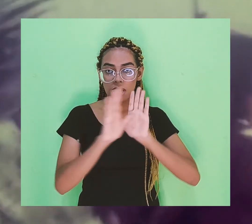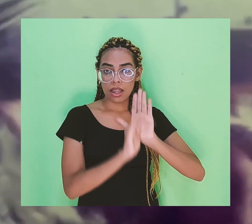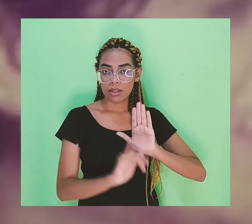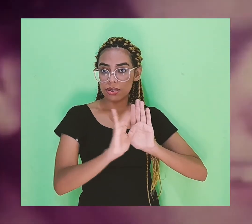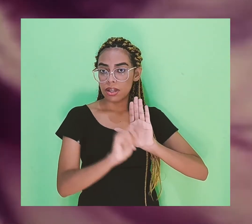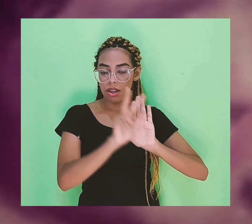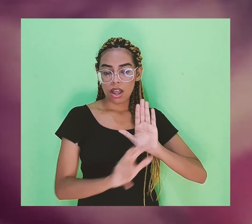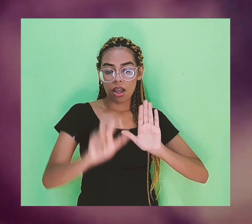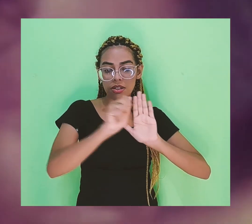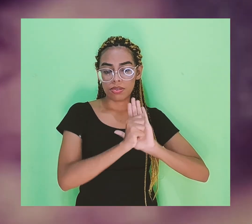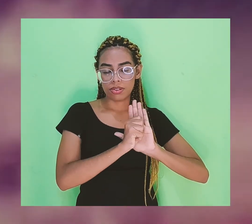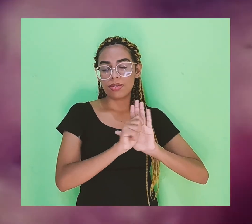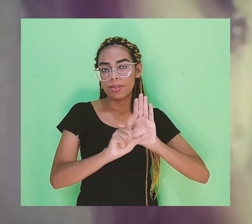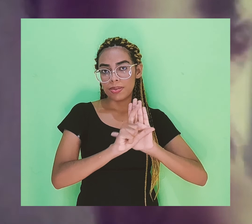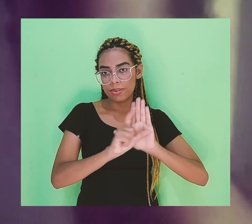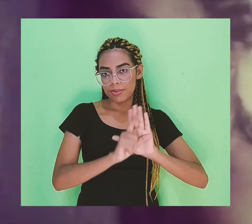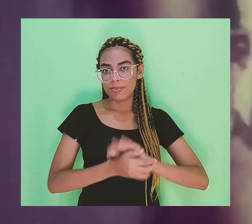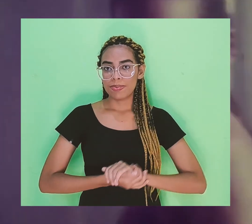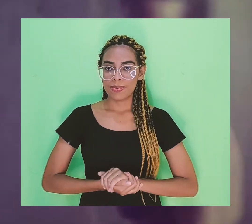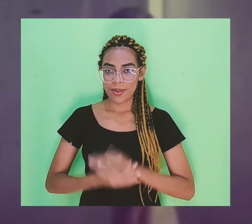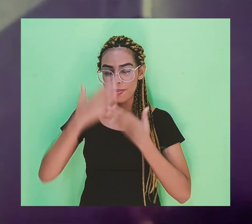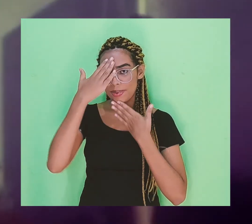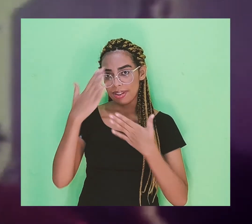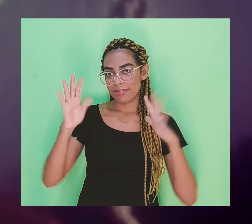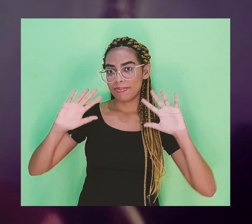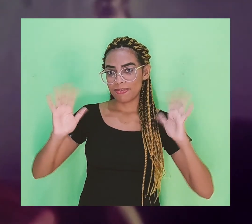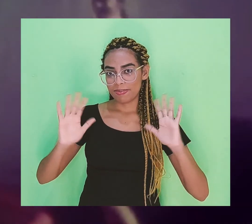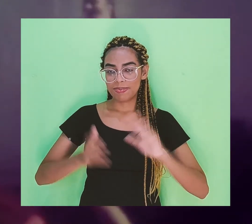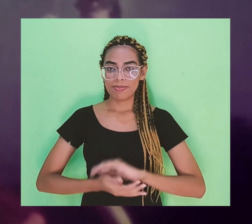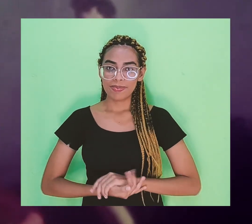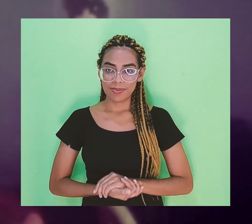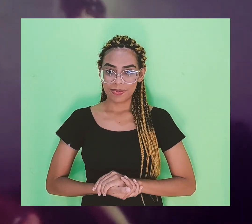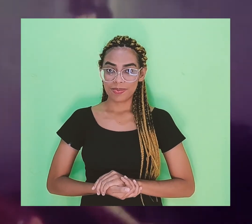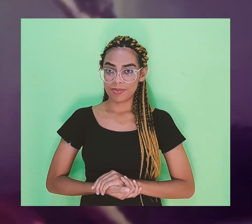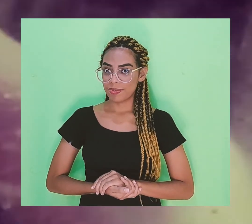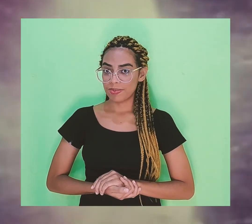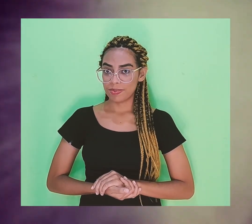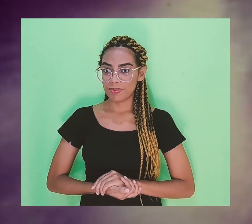apoio ao audiovisual cearense Lei Aldir Blanc. Obrigado e até mais. Bom momento para vocês.